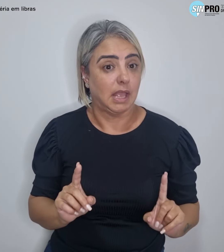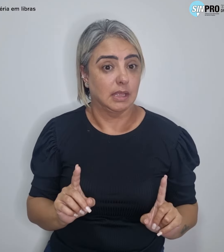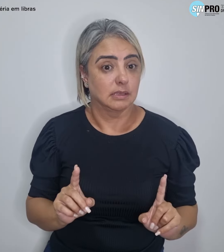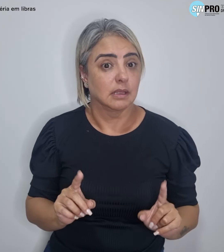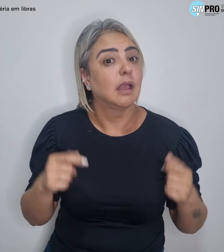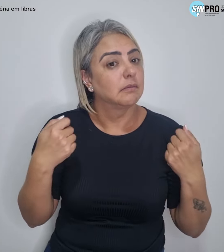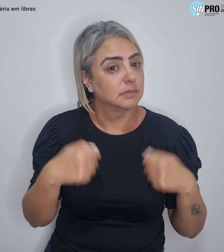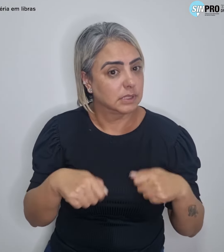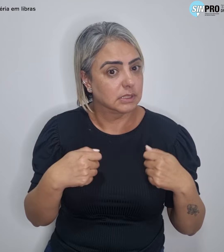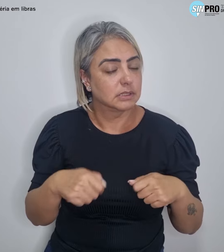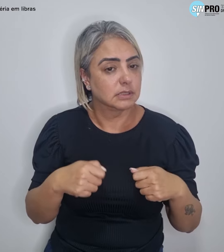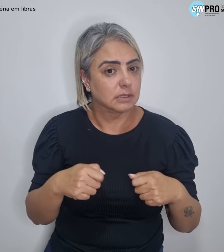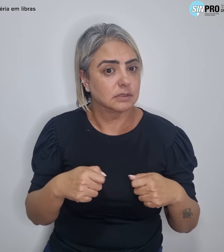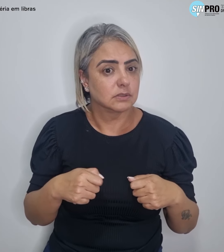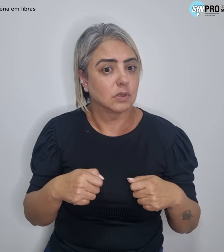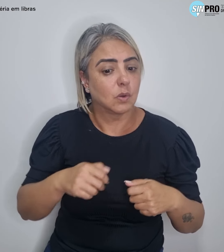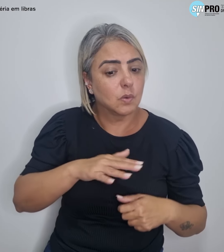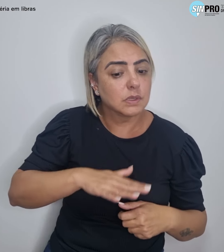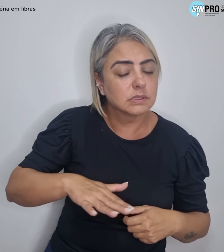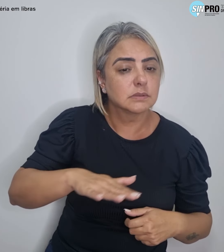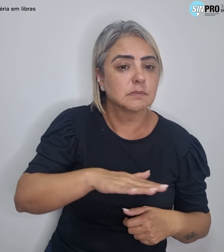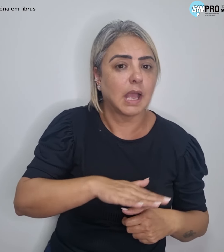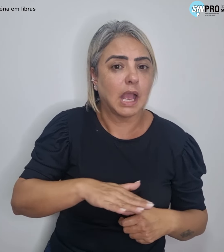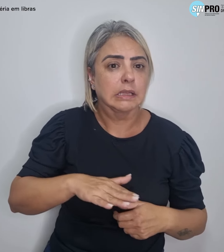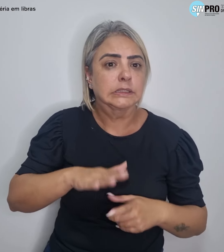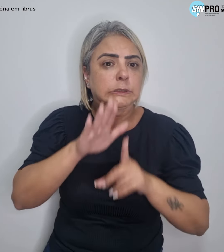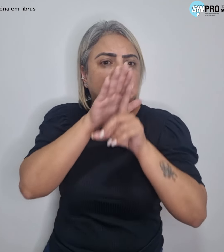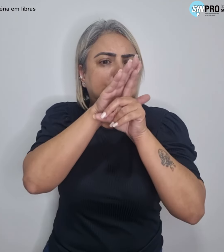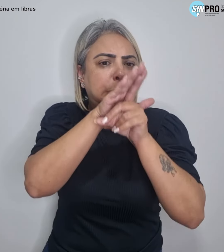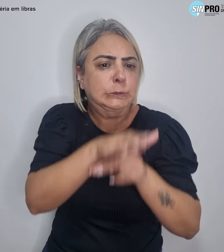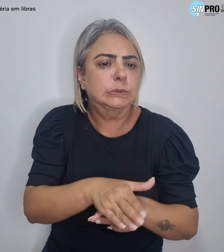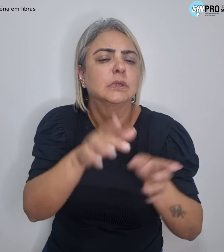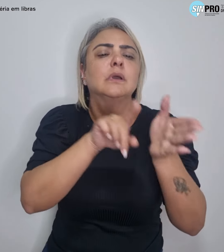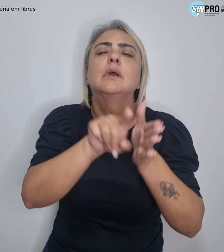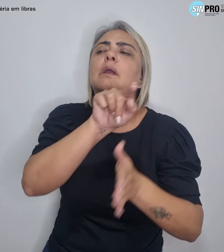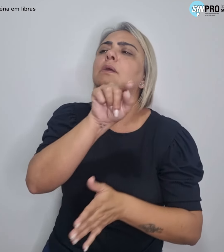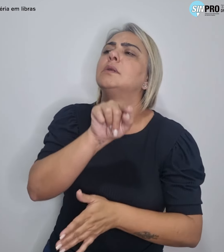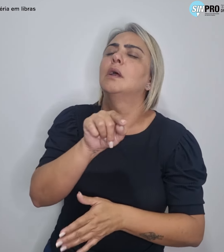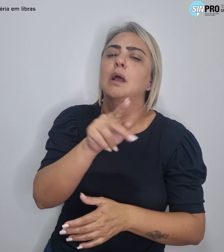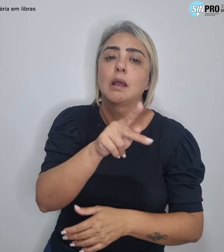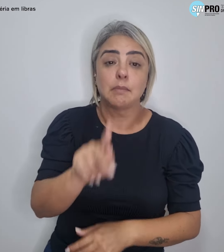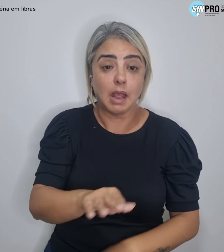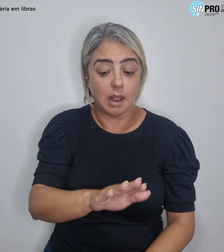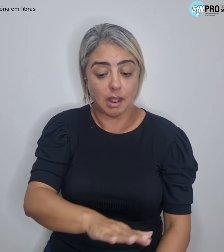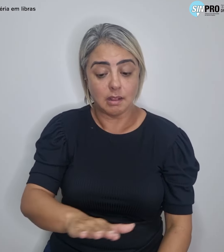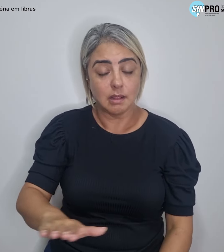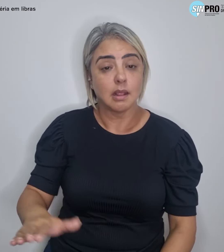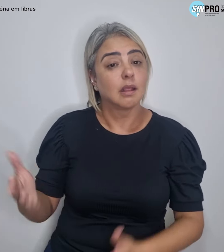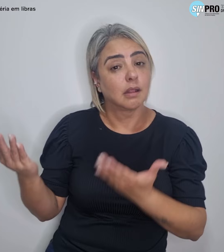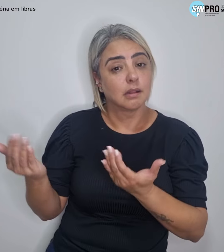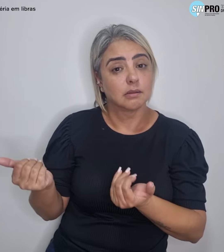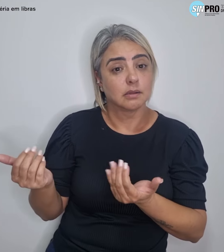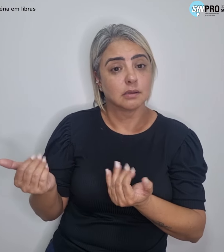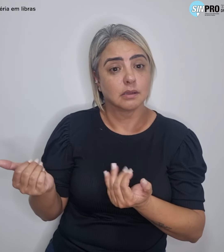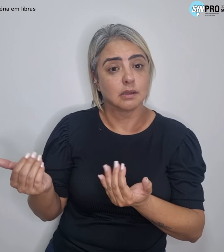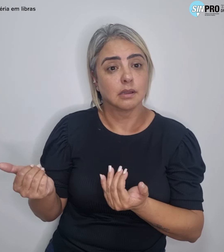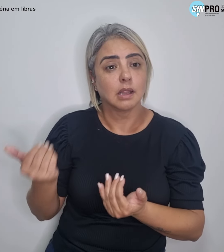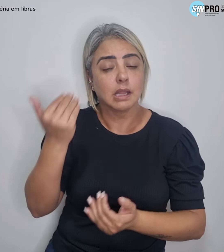é preciso um espaço em que a opressão é questionada para que as crianças e adolescentes entendam